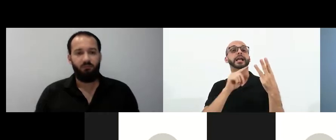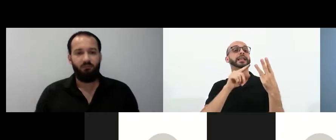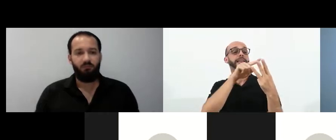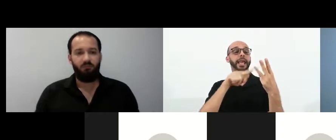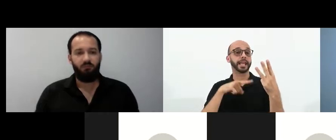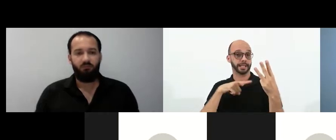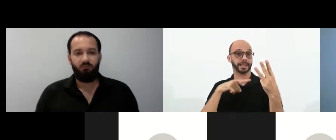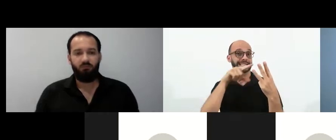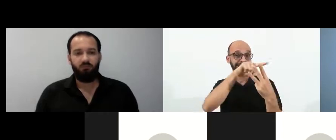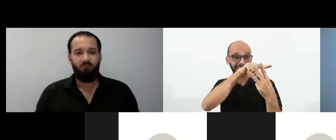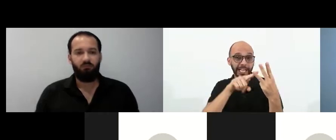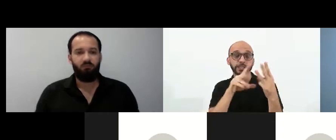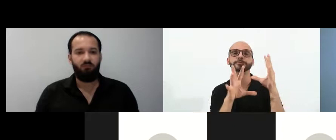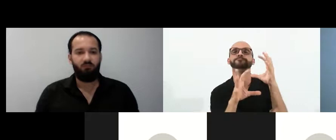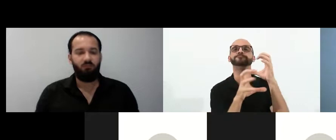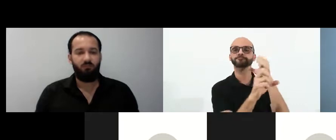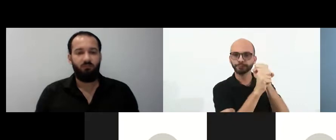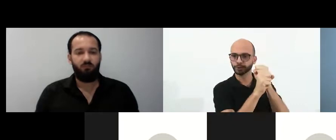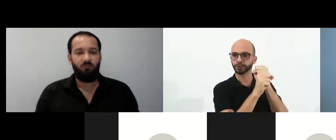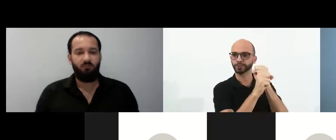podemos dizer que foi